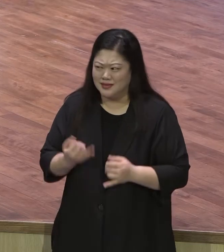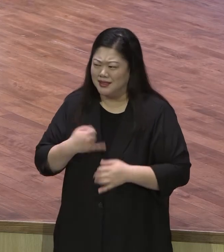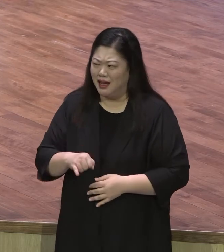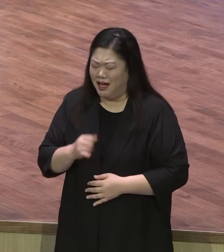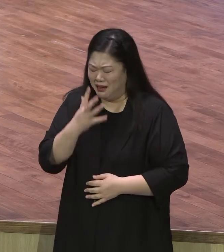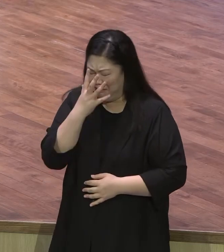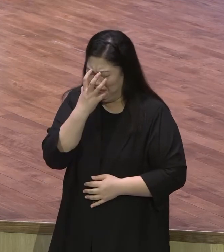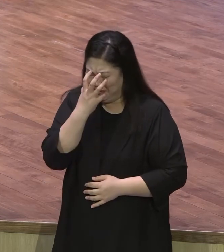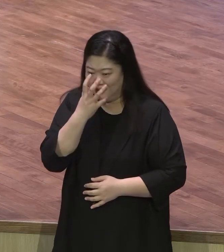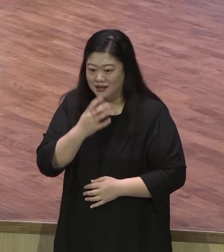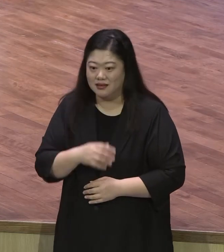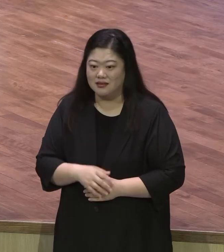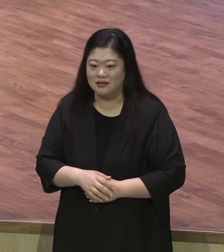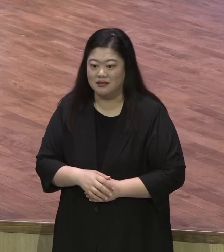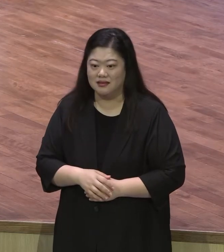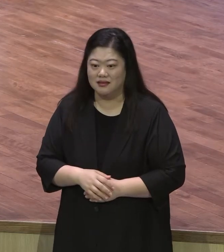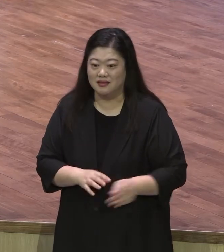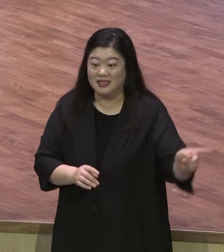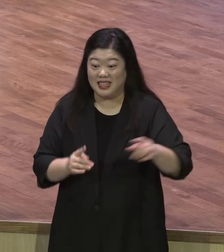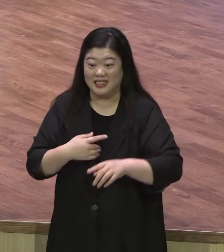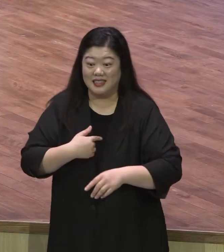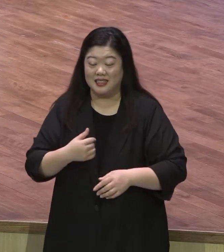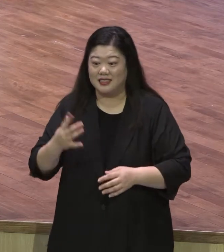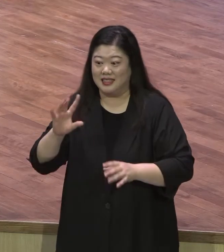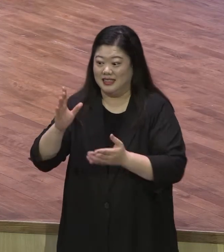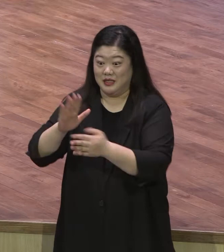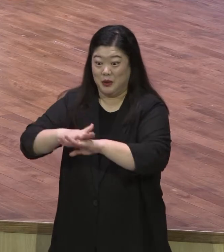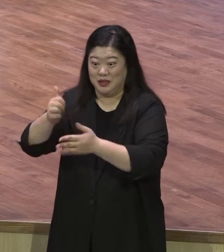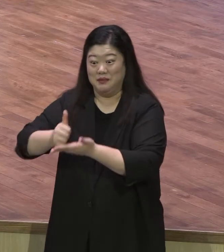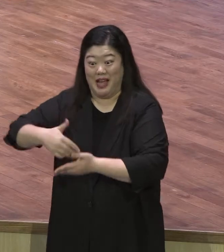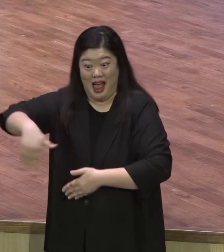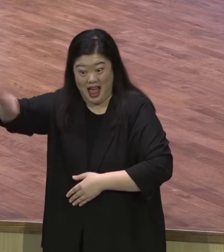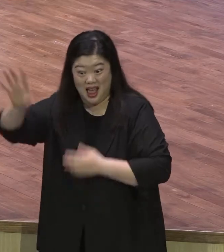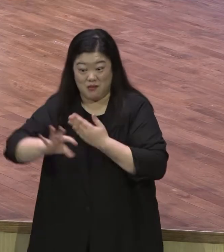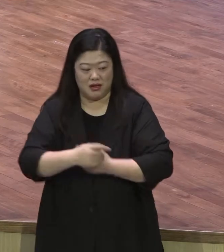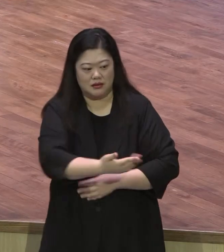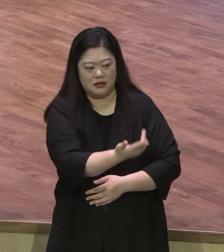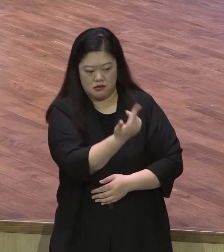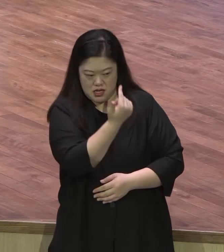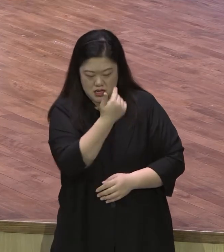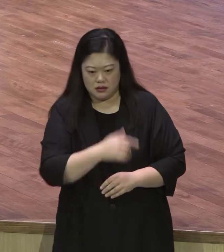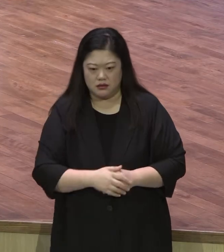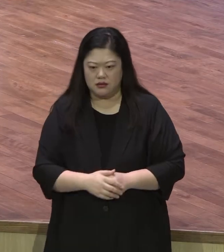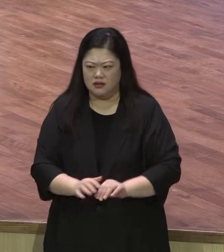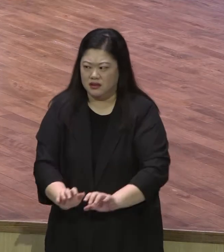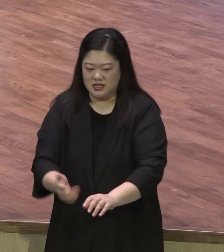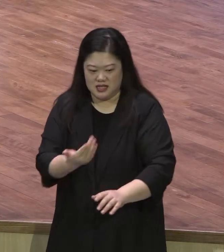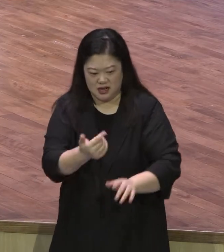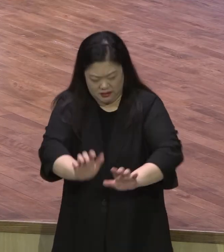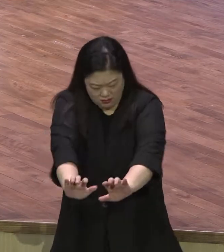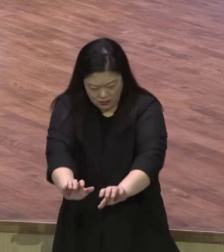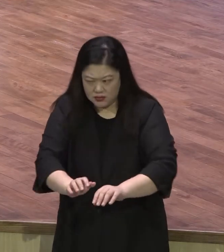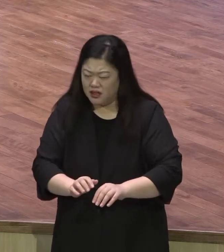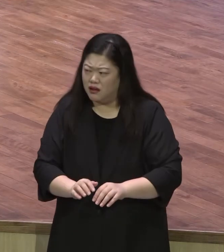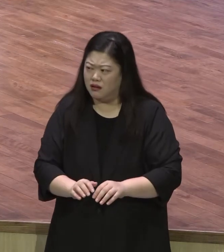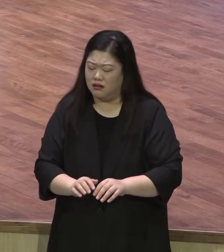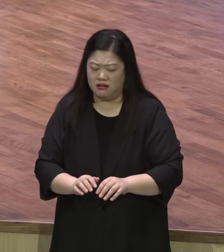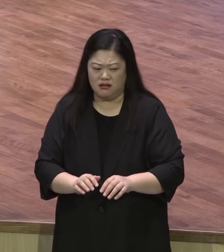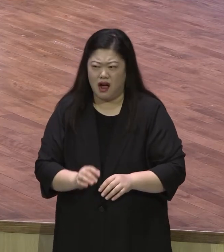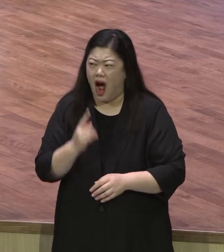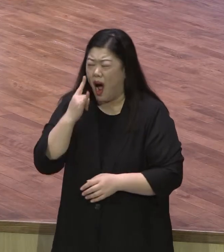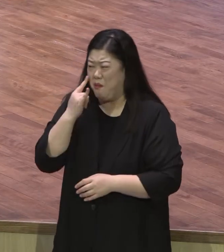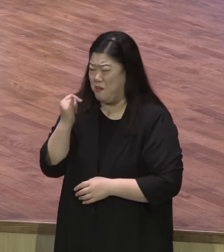막기 전에 아빠 꼭 때려야 돼 꼭 때려야 돼 그걸 때리고 나면 팍 안기어버려요